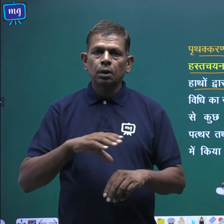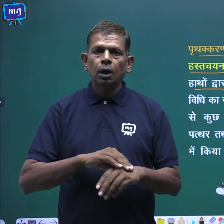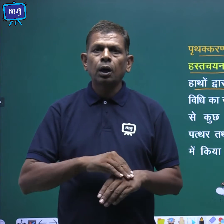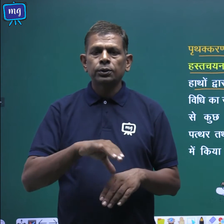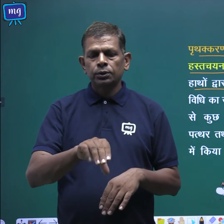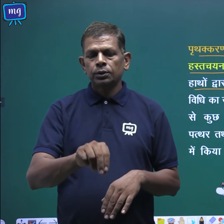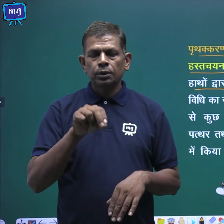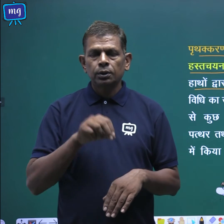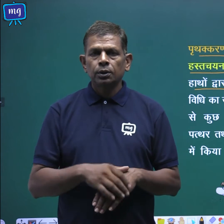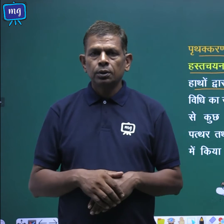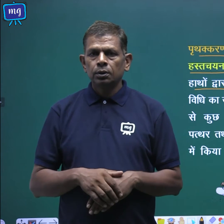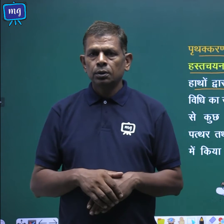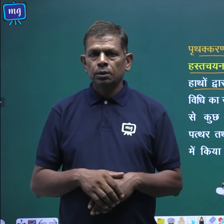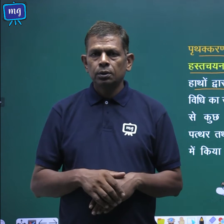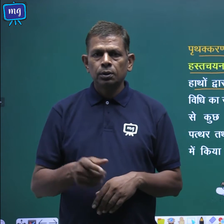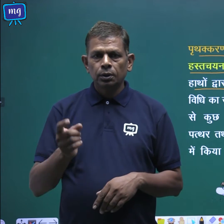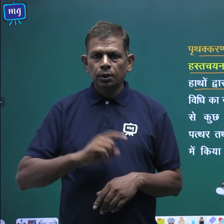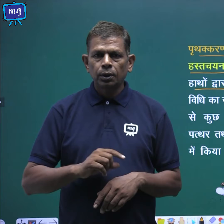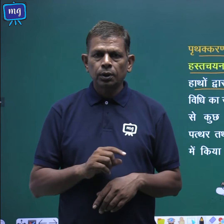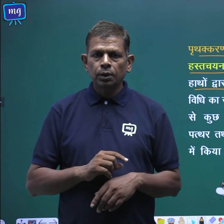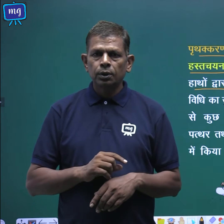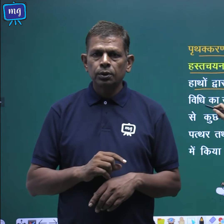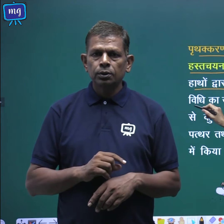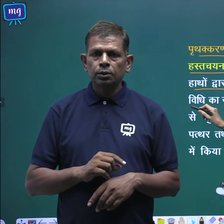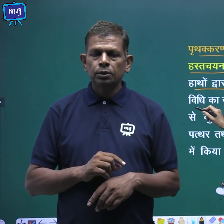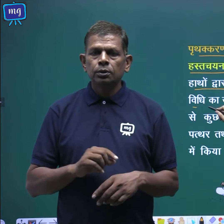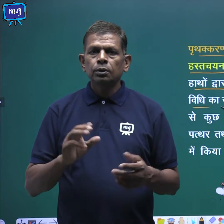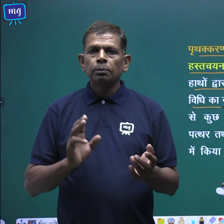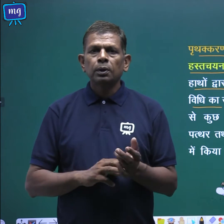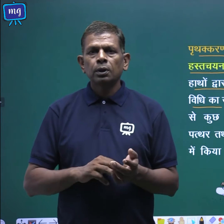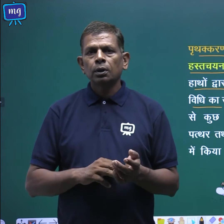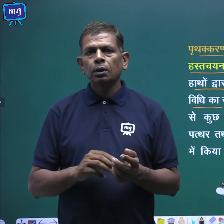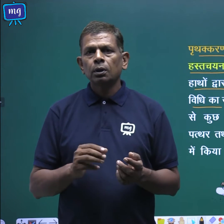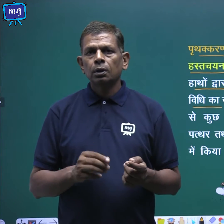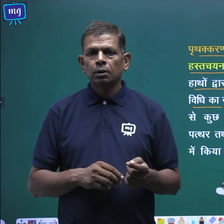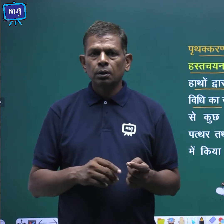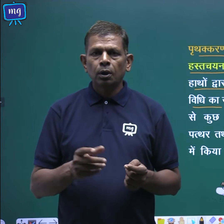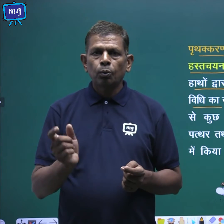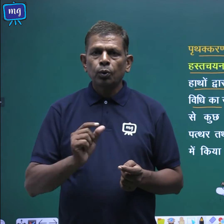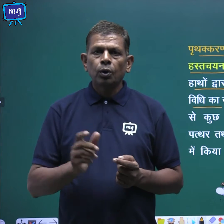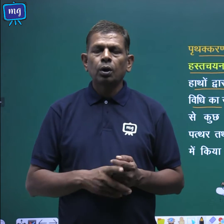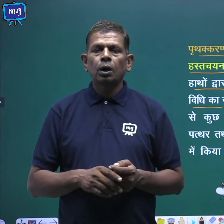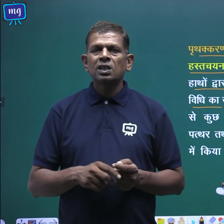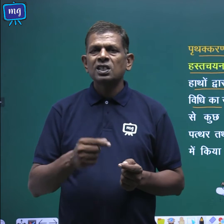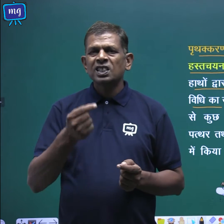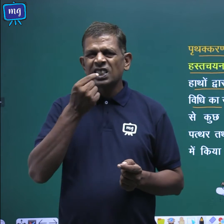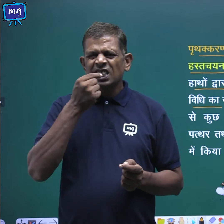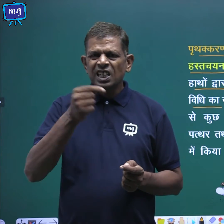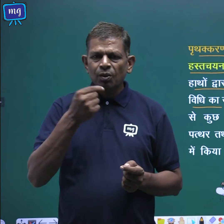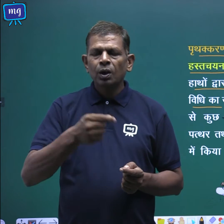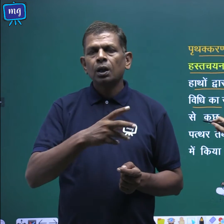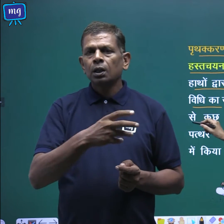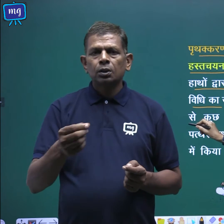हस्तचयन की इस विधि का उपयोग चावल तथा दालों